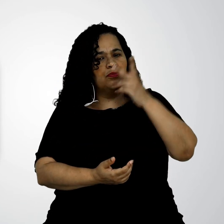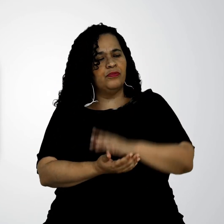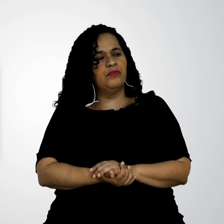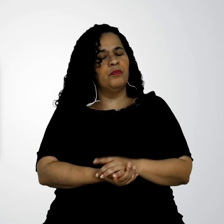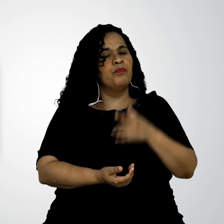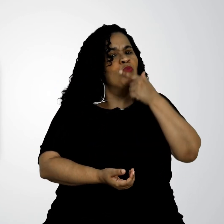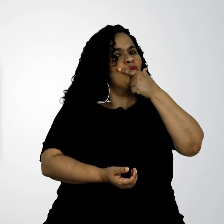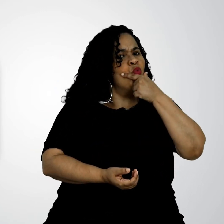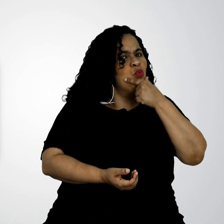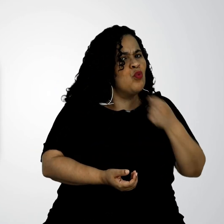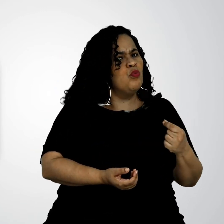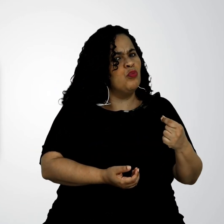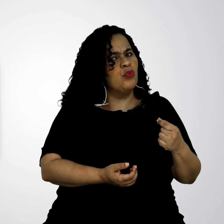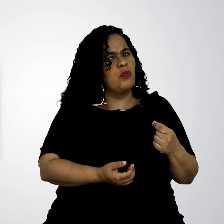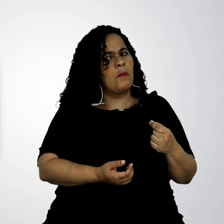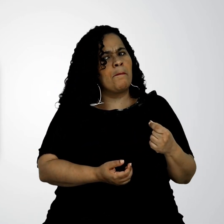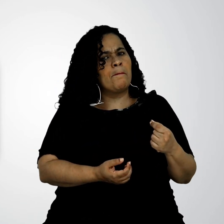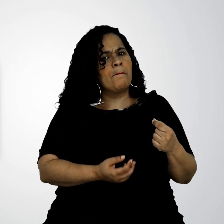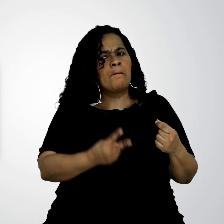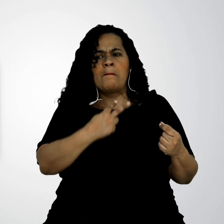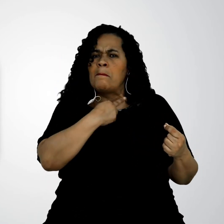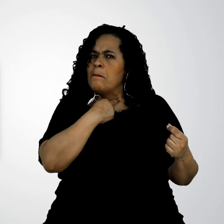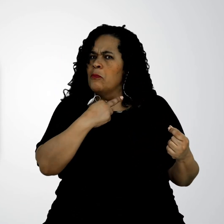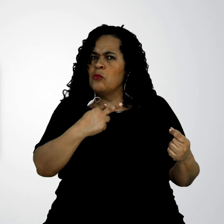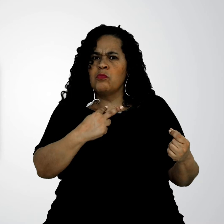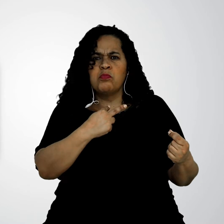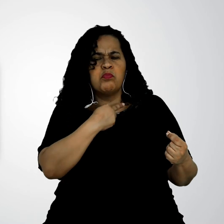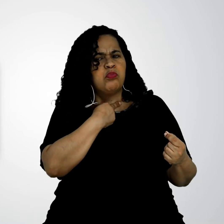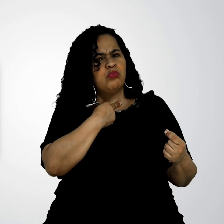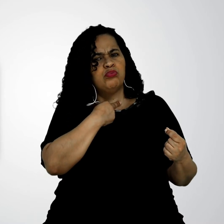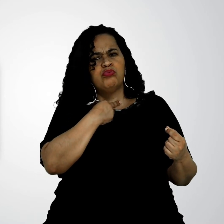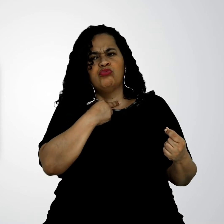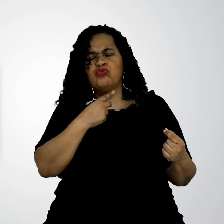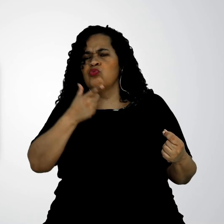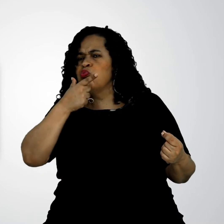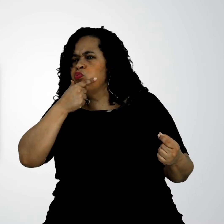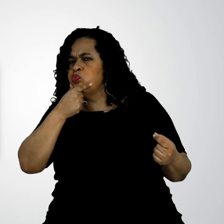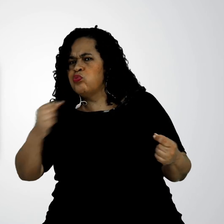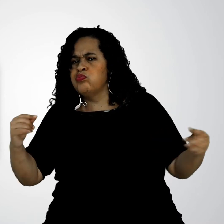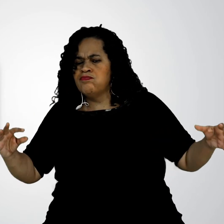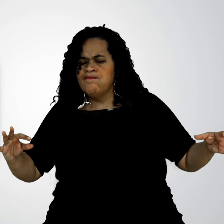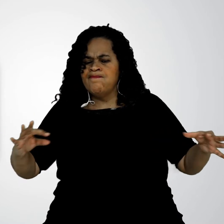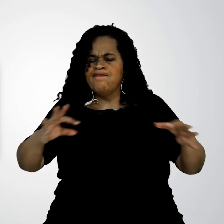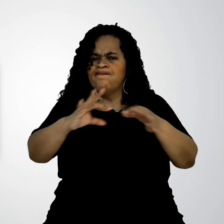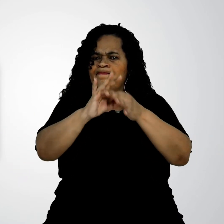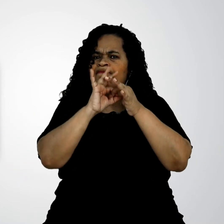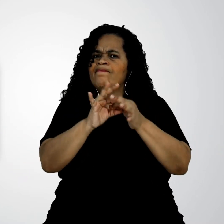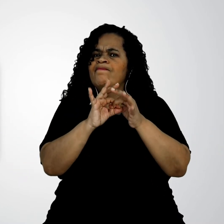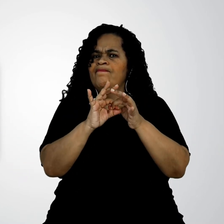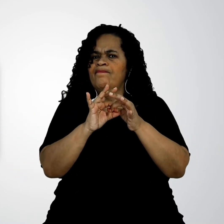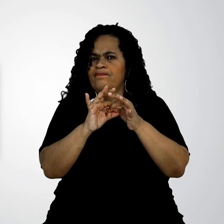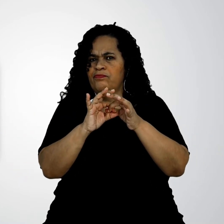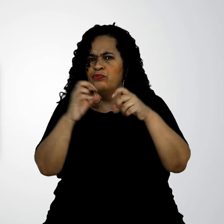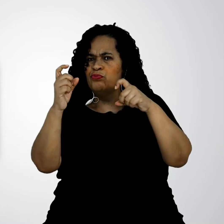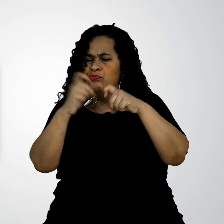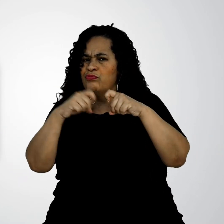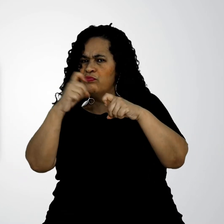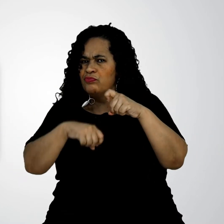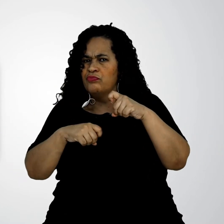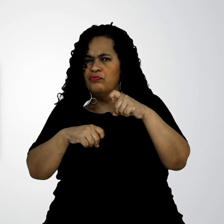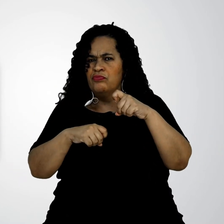homem com quem se deita como com mulher. Não se deite com o homem como quem se deita com a mulher. Isso